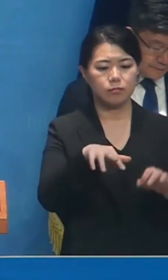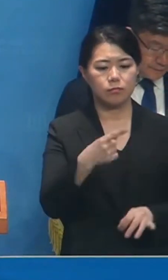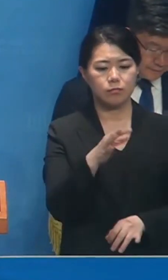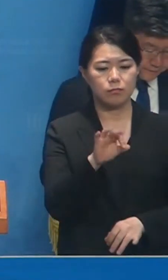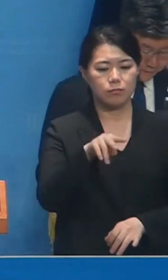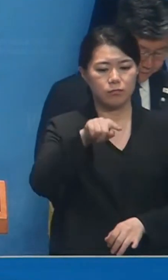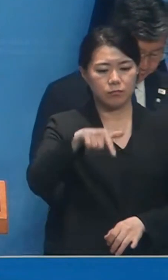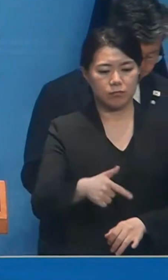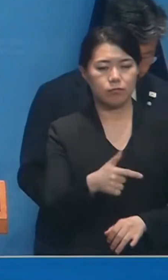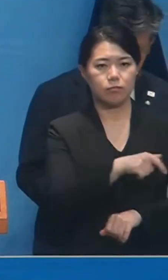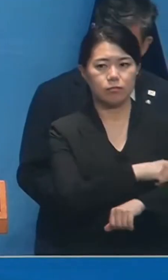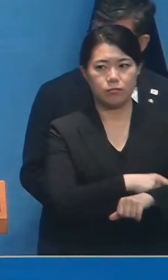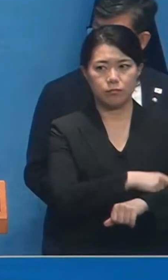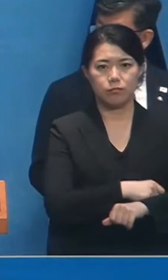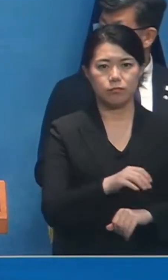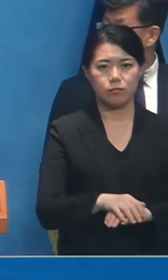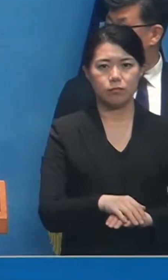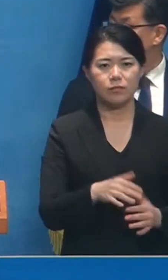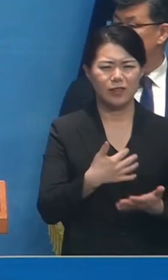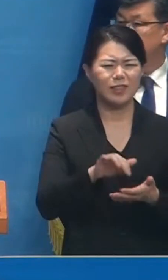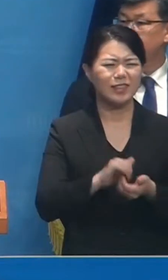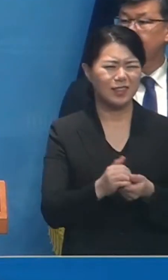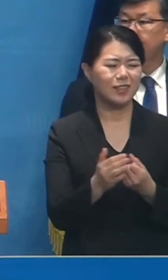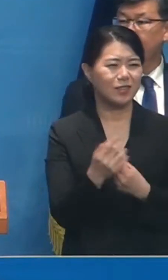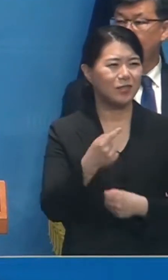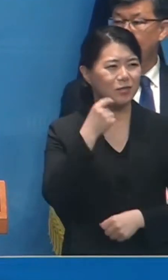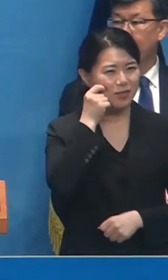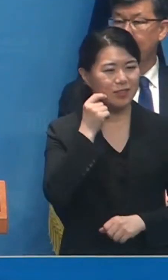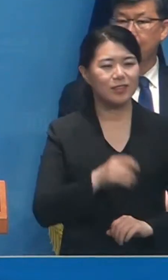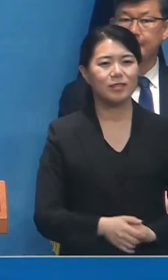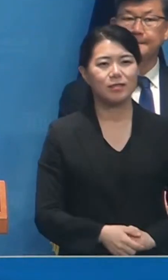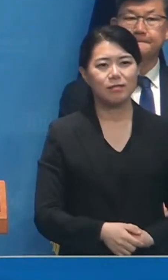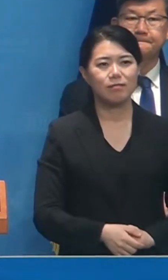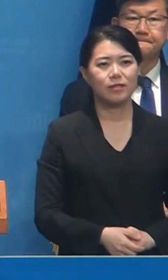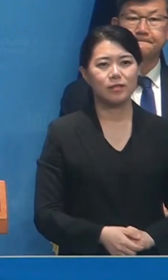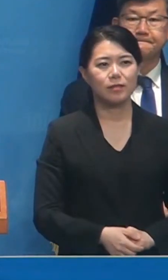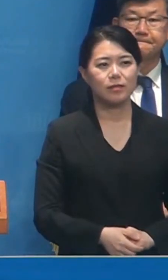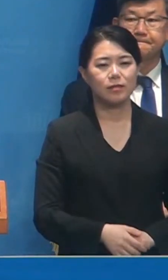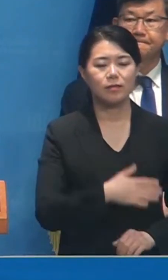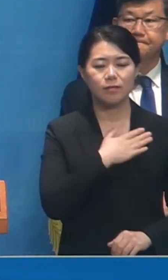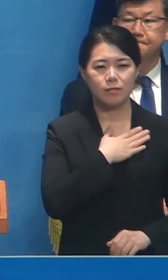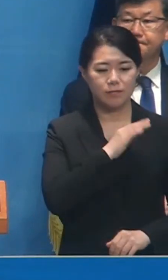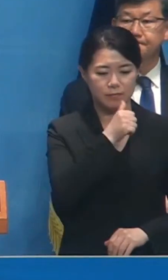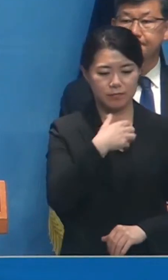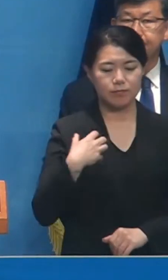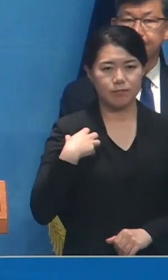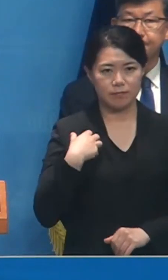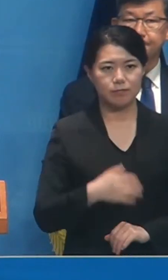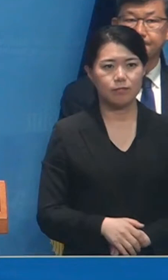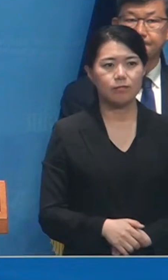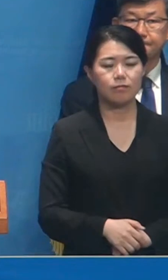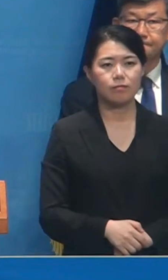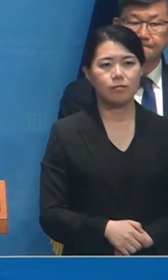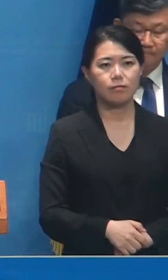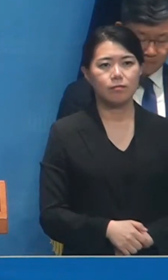김정순 이사님 모셨습니다. 인원대는 못 오셨습니까? 저는 사회를 맡은